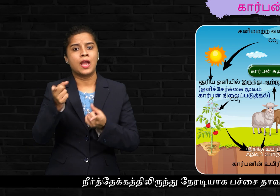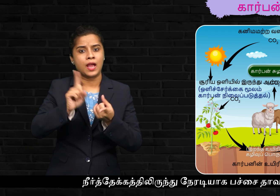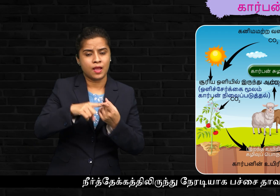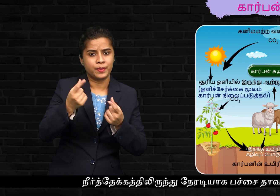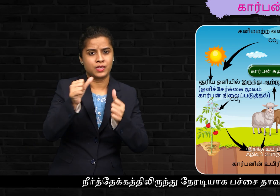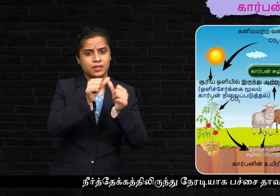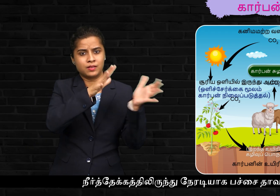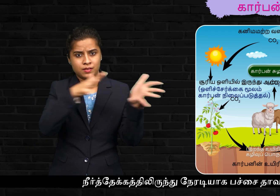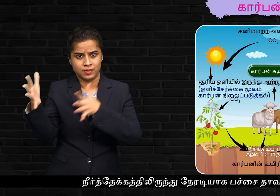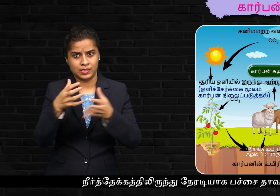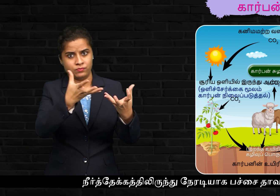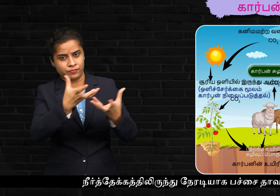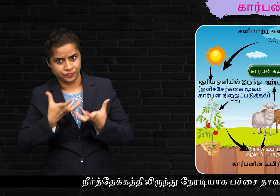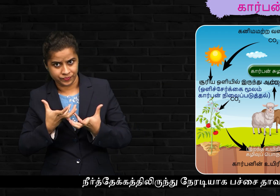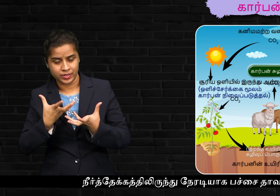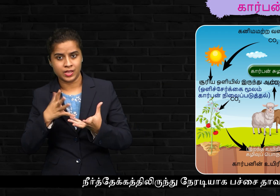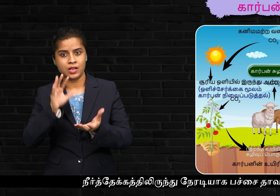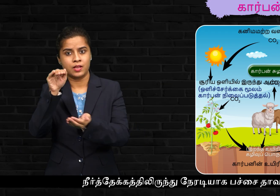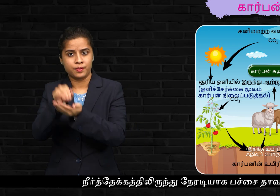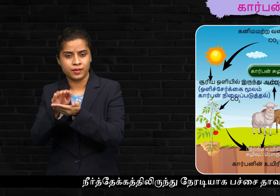நீர்த்தேக்கத்திலிருந்து நேரடியாக பச்சை தாவரங்கள்,